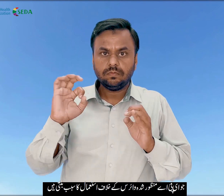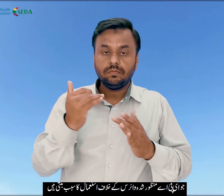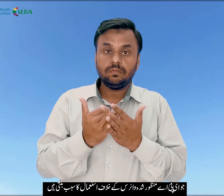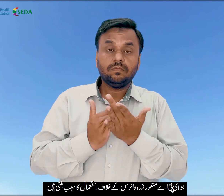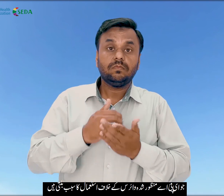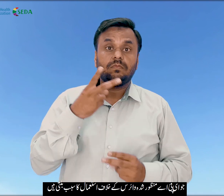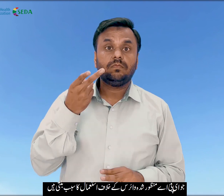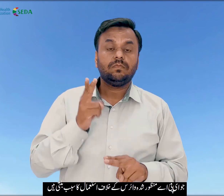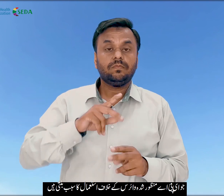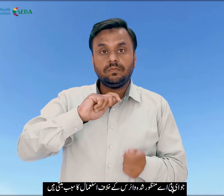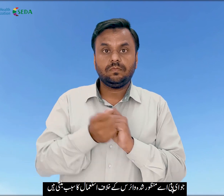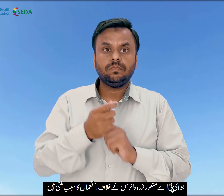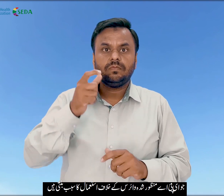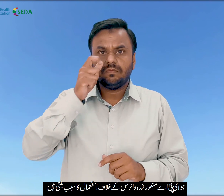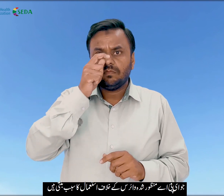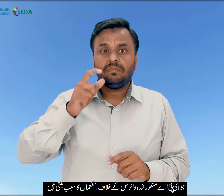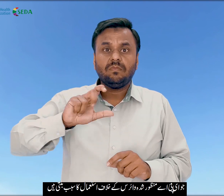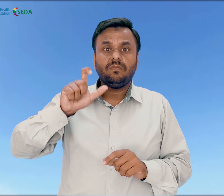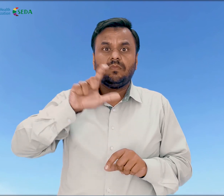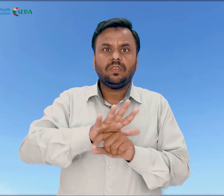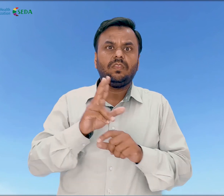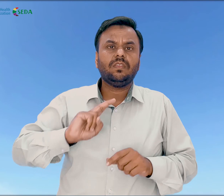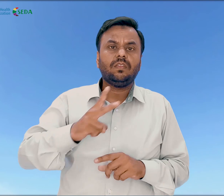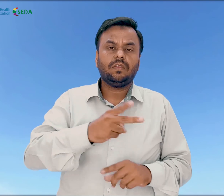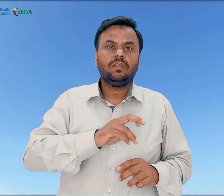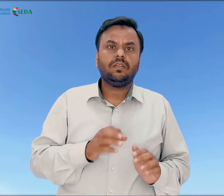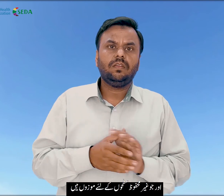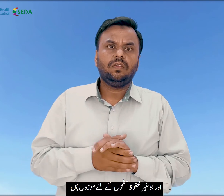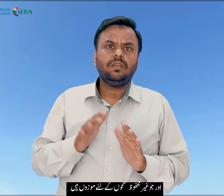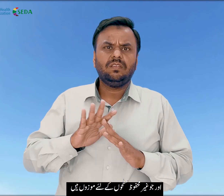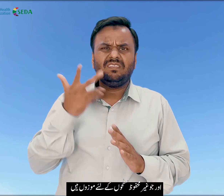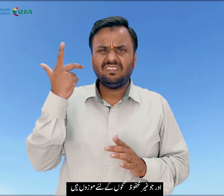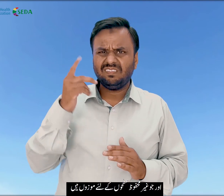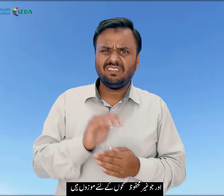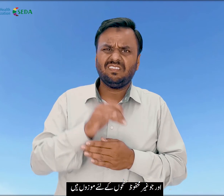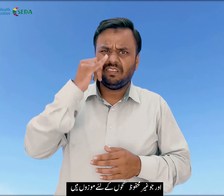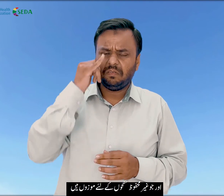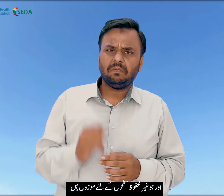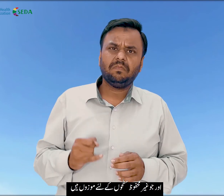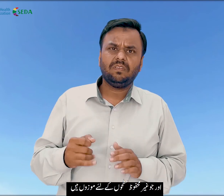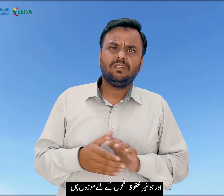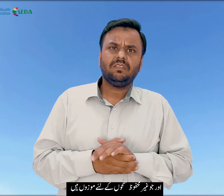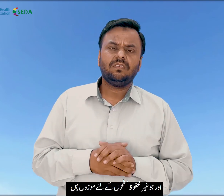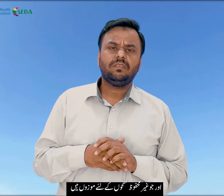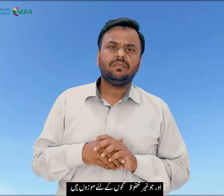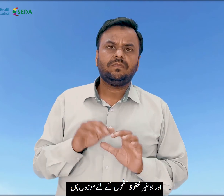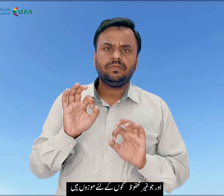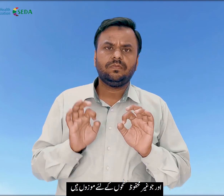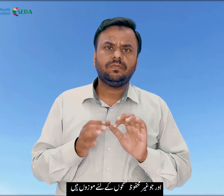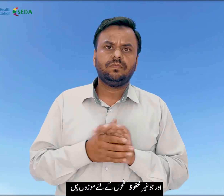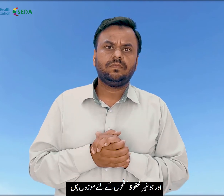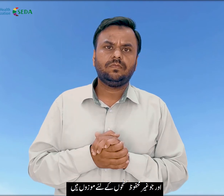خلاف استعمال کا سبب بنتی ہیں اور جو غیر محفوظ سطحوں کے لیے موزوں ہیں۔